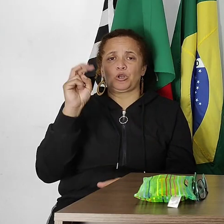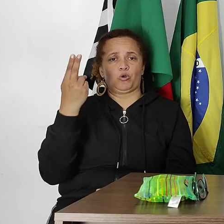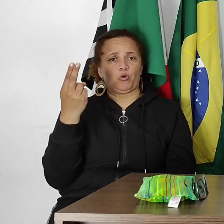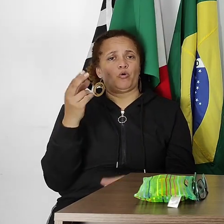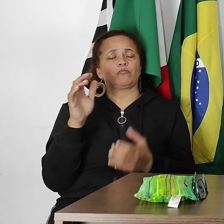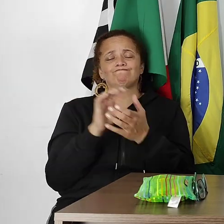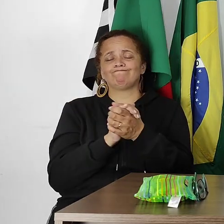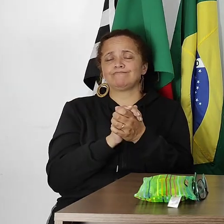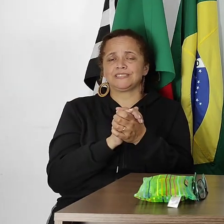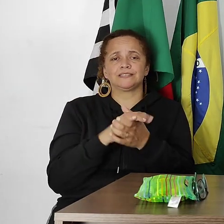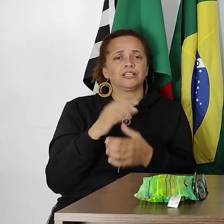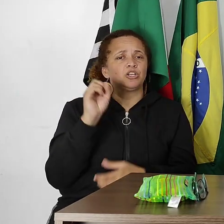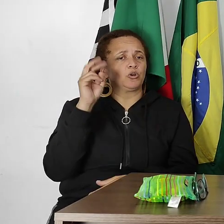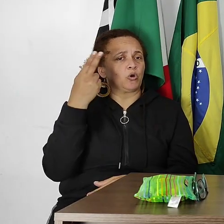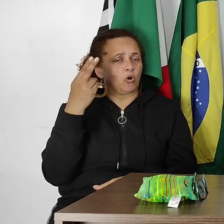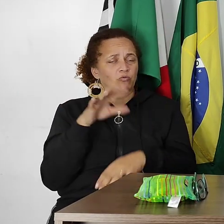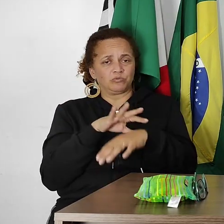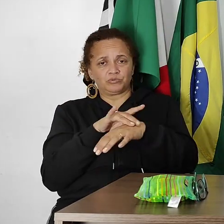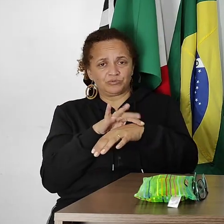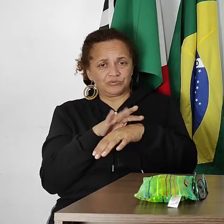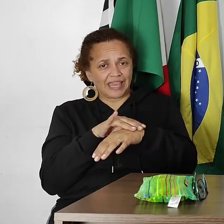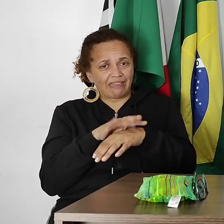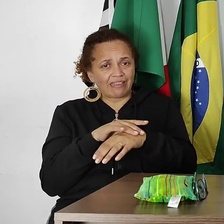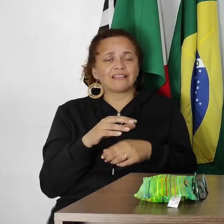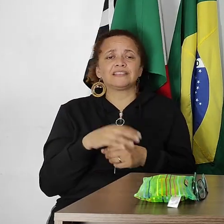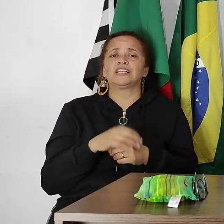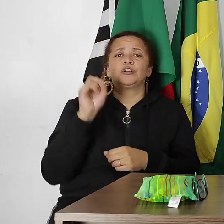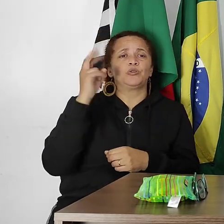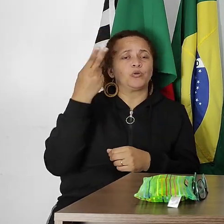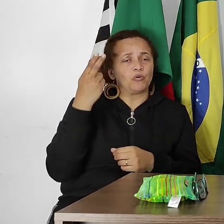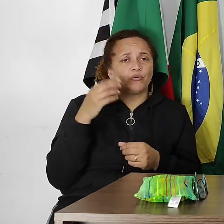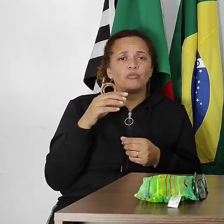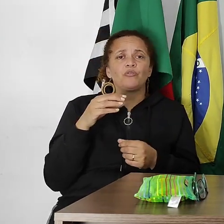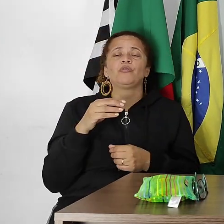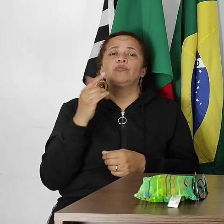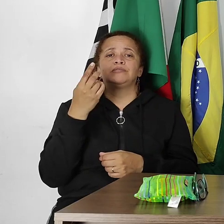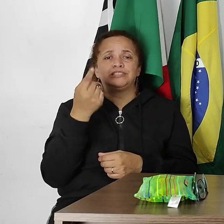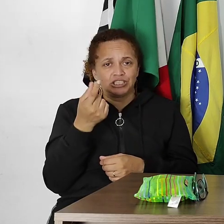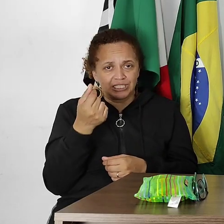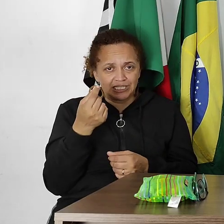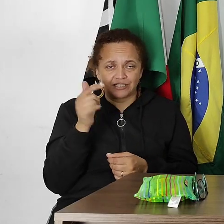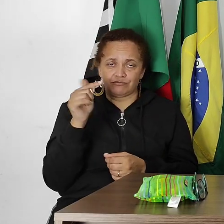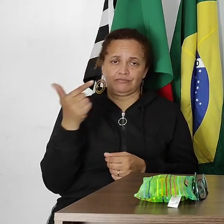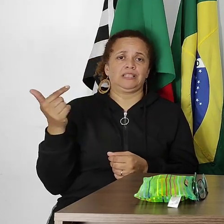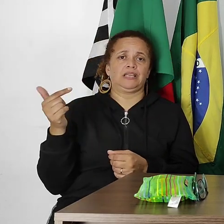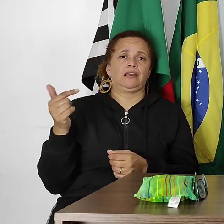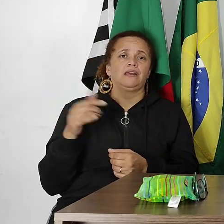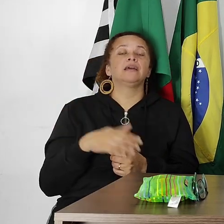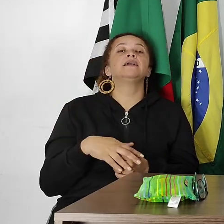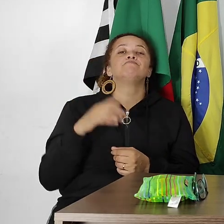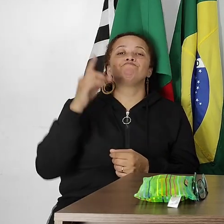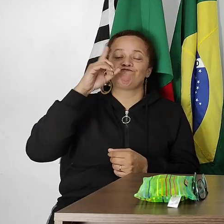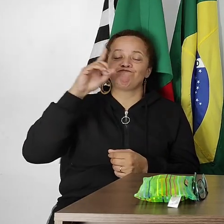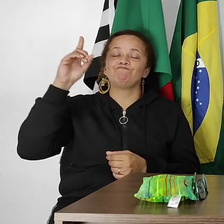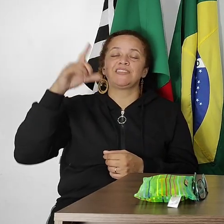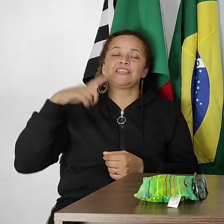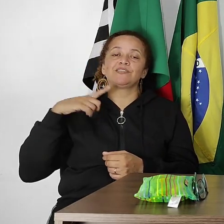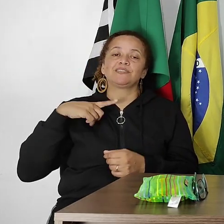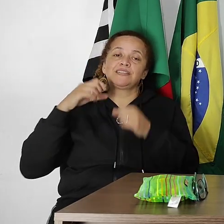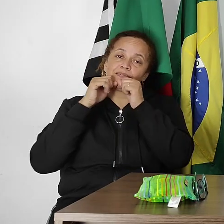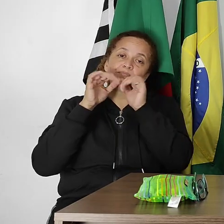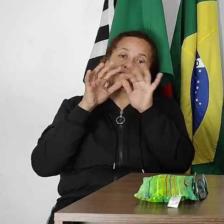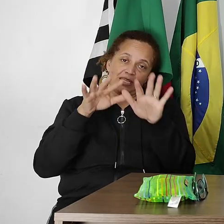marido, seja com doença, seja financeiramente, Deus tem um plano para